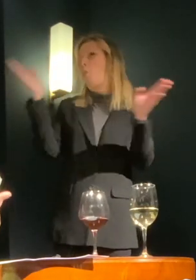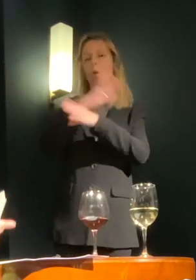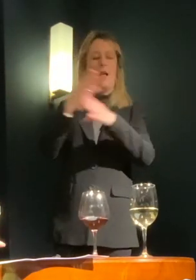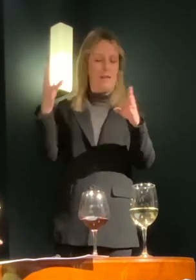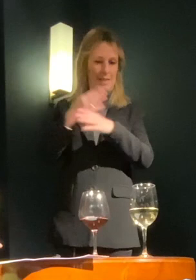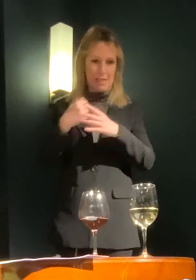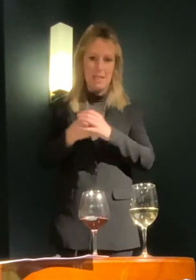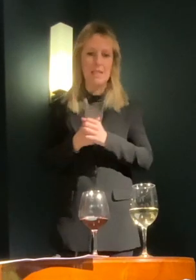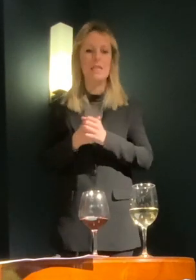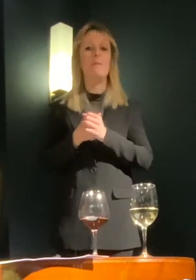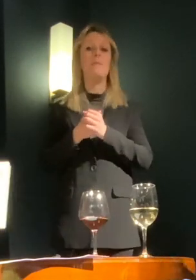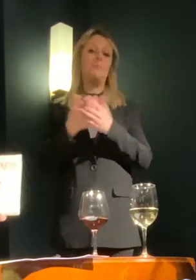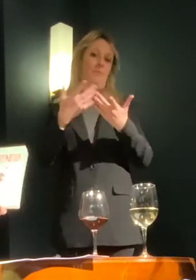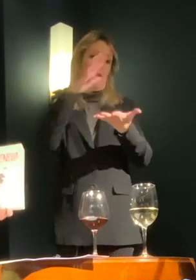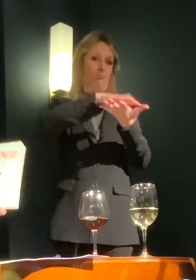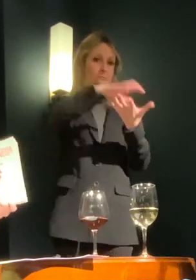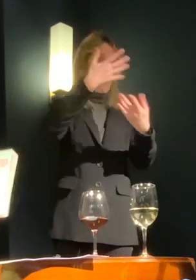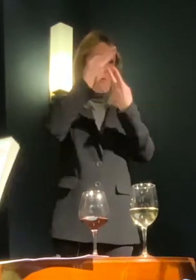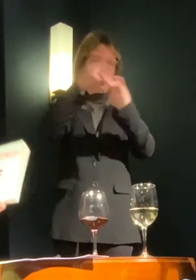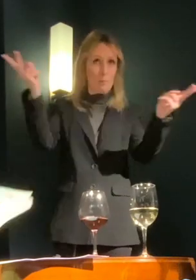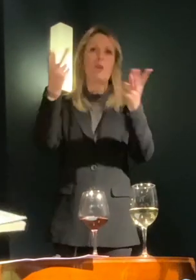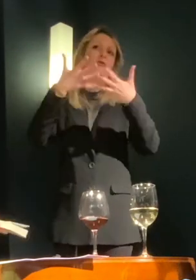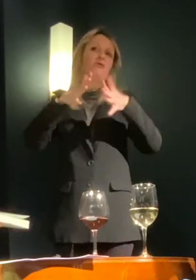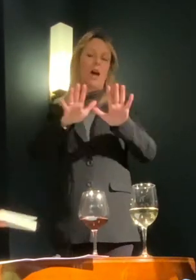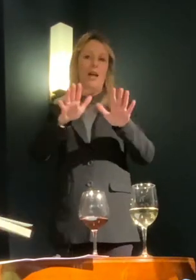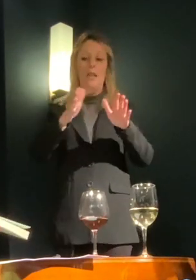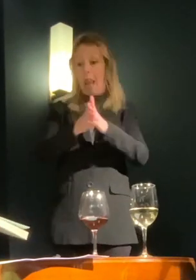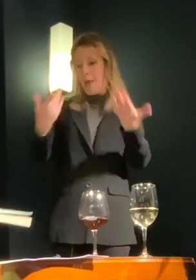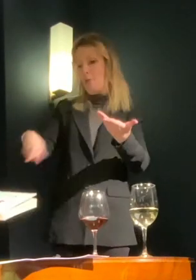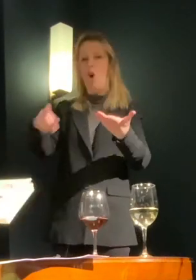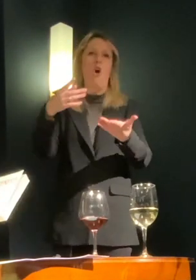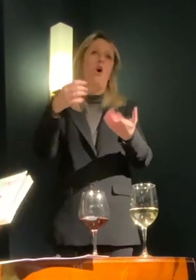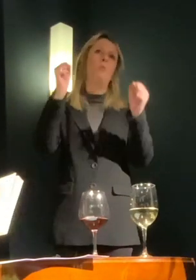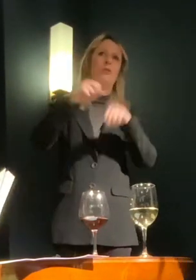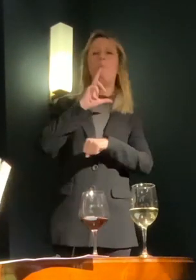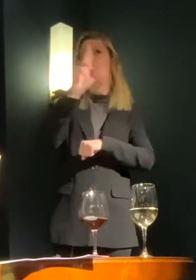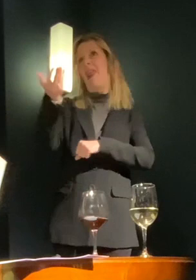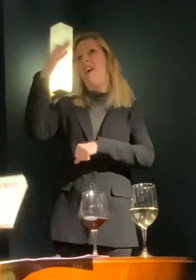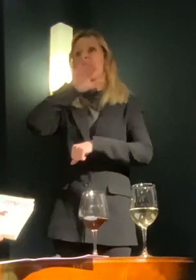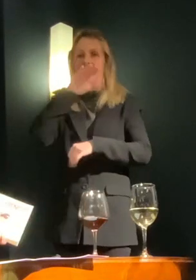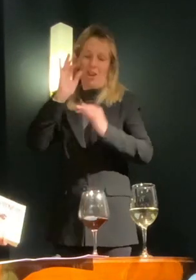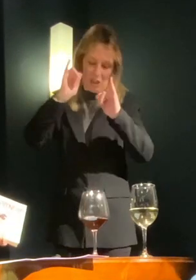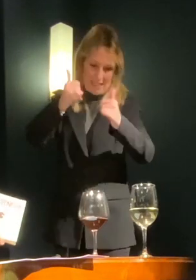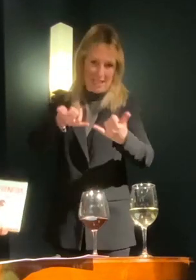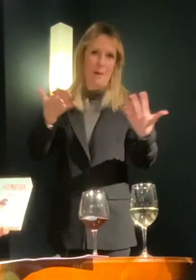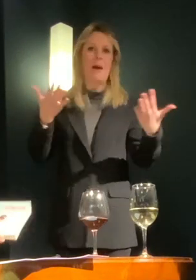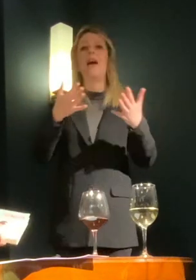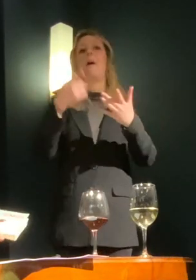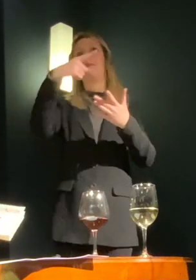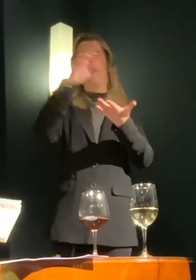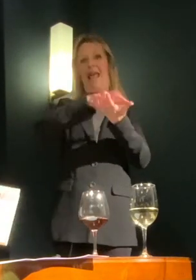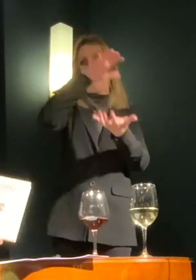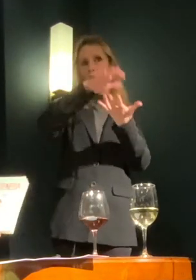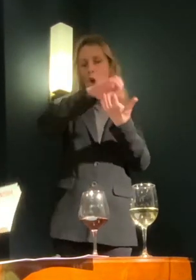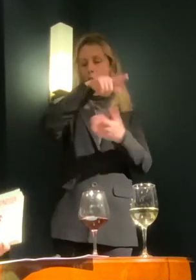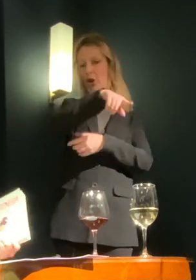ed esce dalla tipografia. Quindi insomma questo libro diciamo che ormai è vecchio, no? Beh, ormai sì, Per l'editoria,